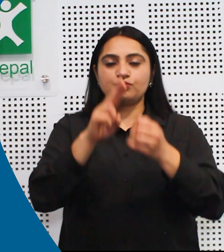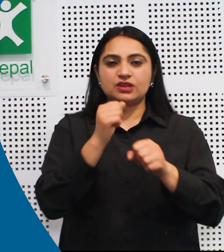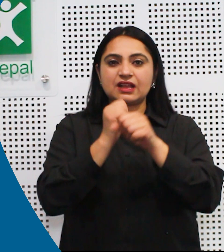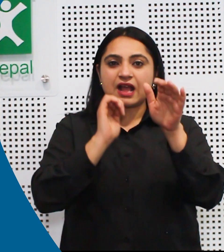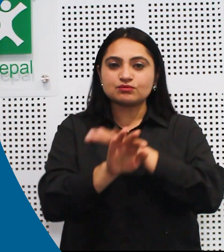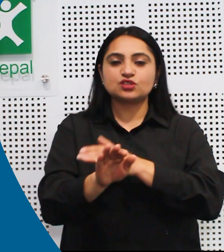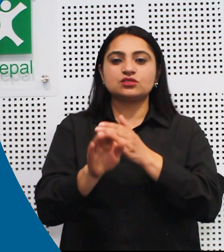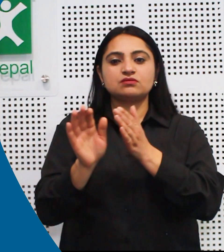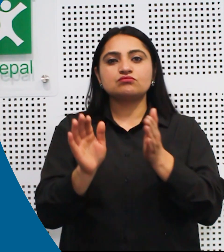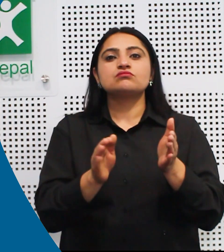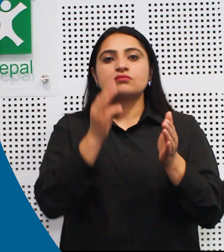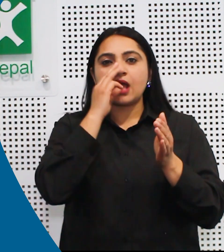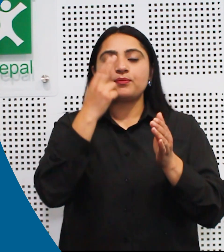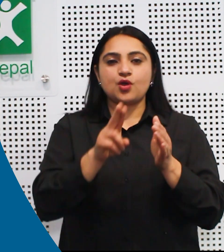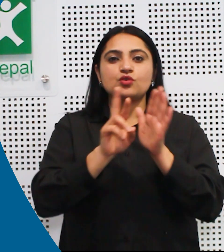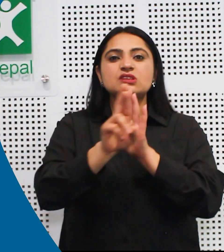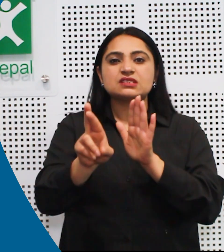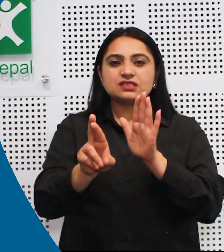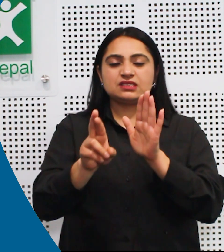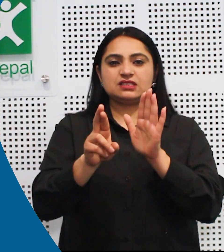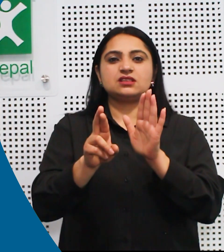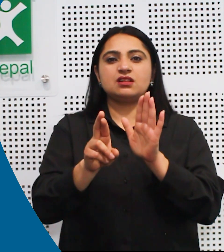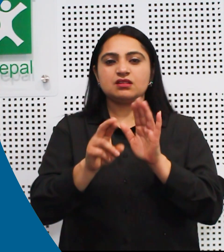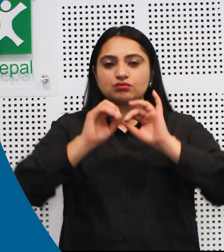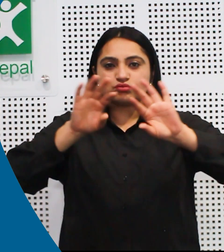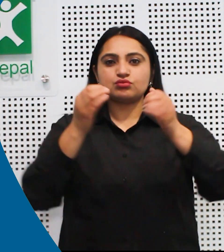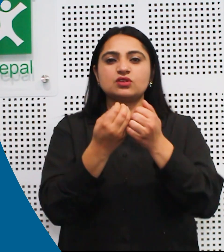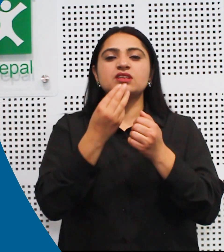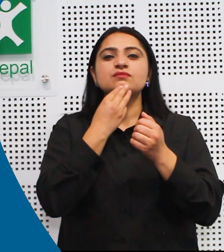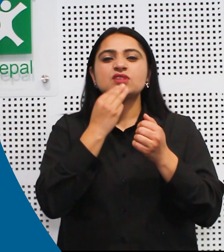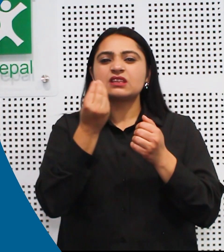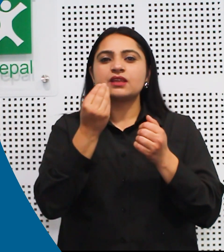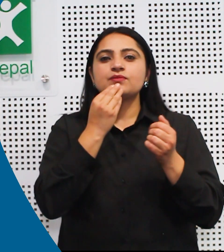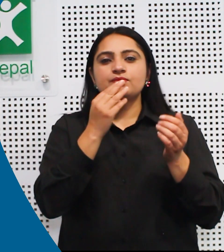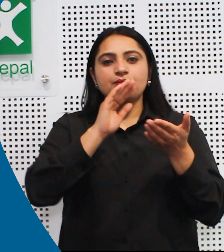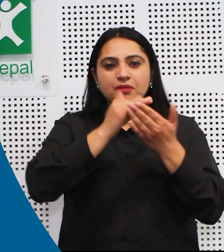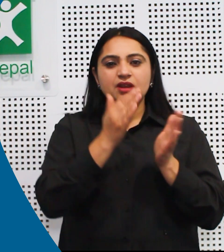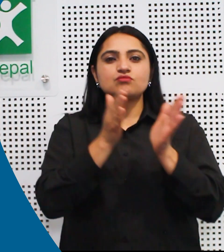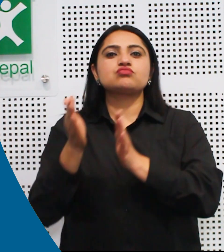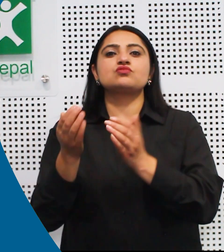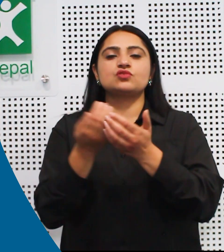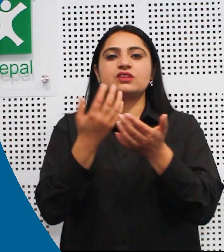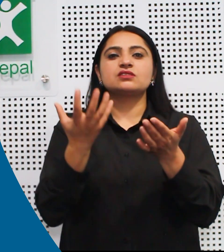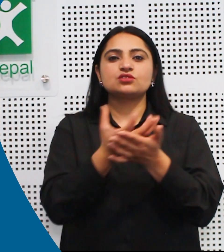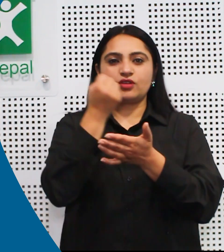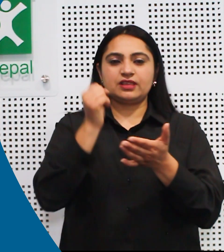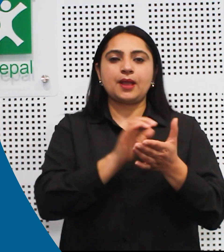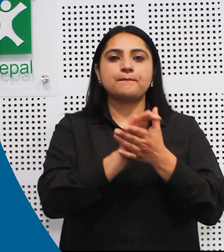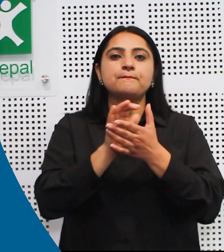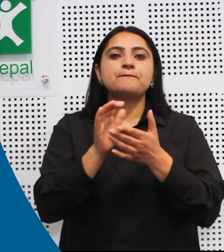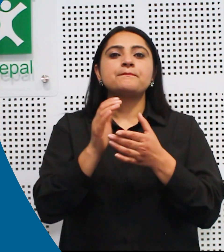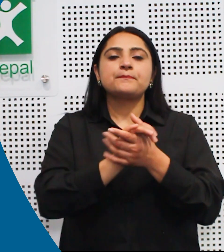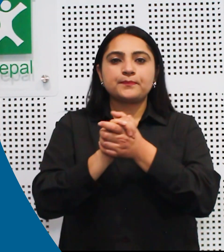कार्यान्वयनको चरणमै रहेका कारण नतिजा सार्वजनिक गर्ने अन्तिम मिति केही महिनापछि सार्ने संघीय मामिला तथा सामान्य